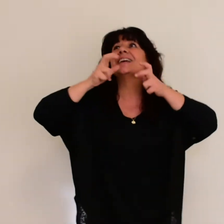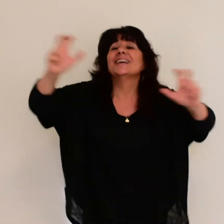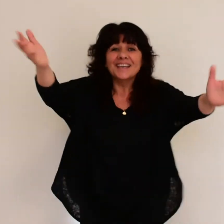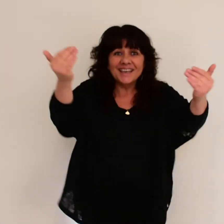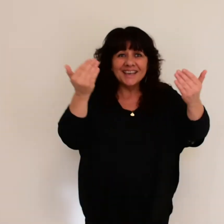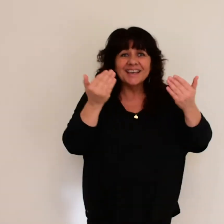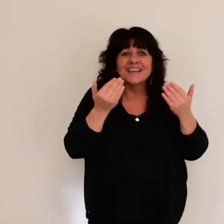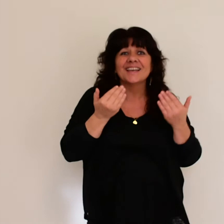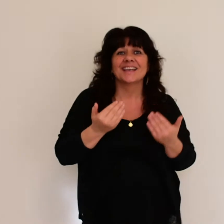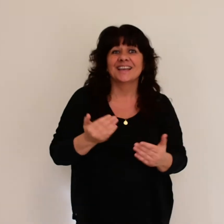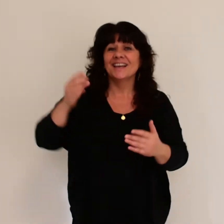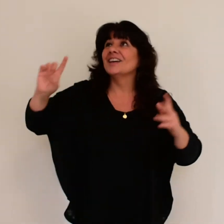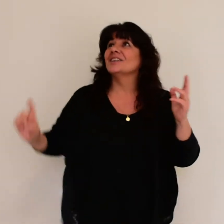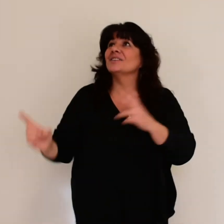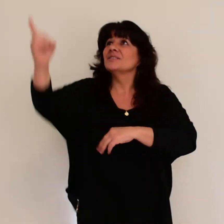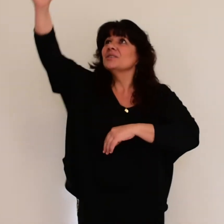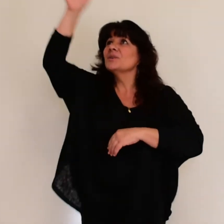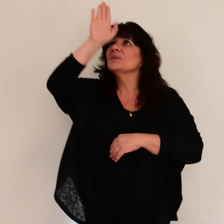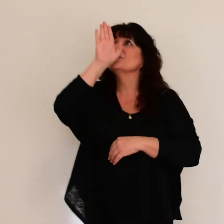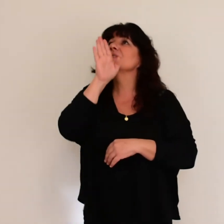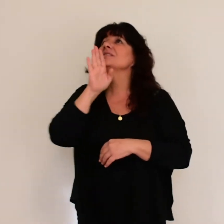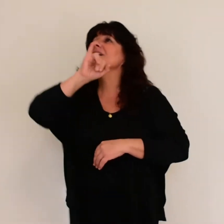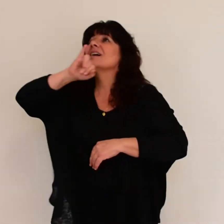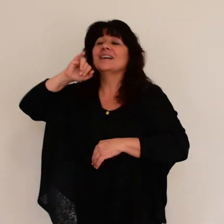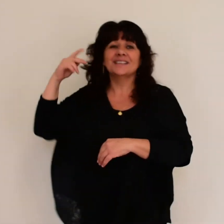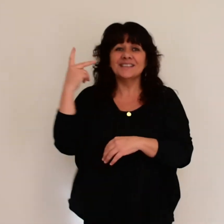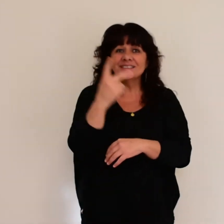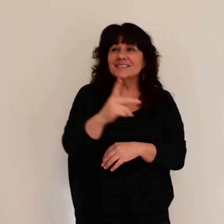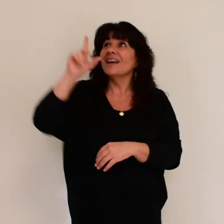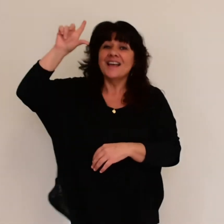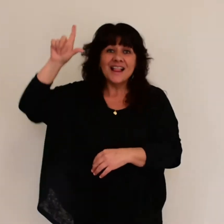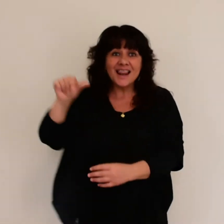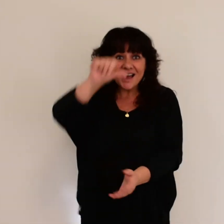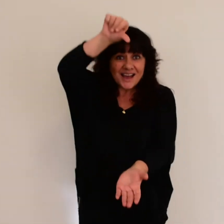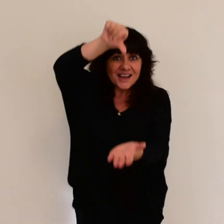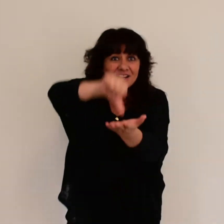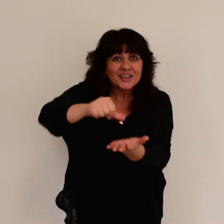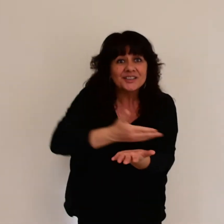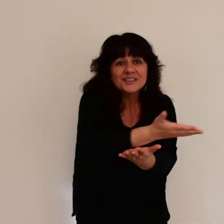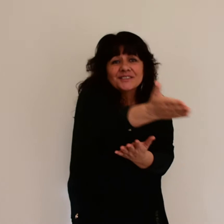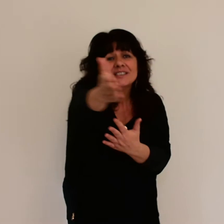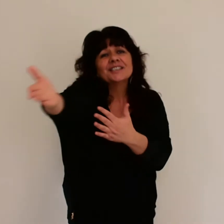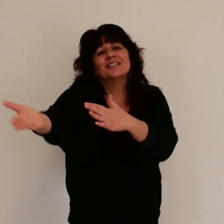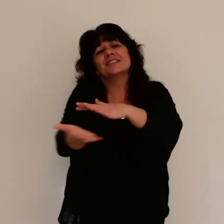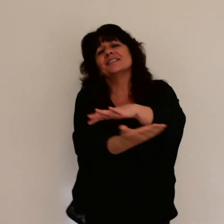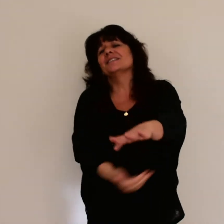car il est grand au milieu de toi, le Saint